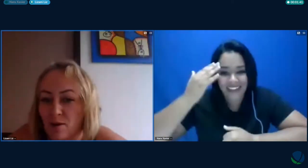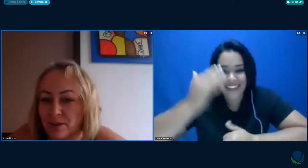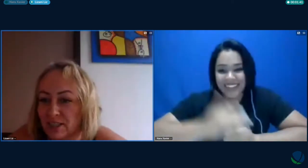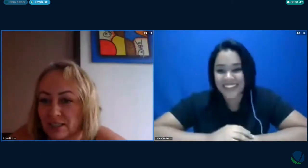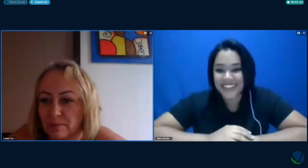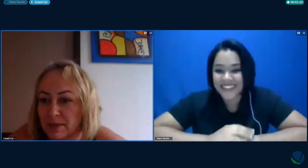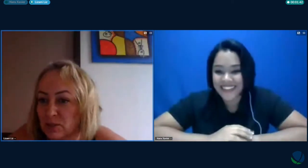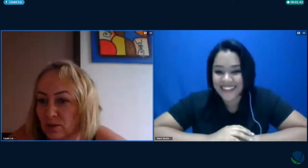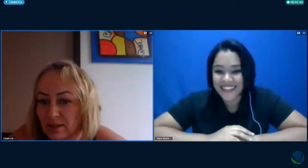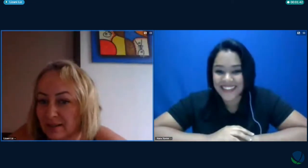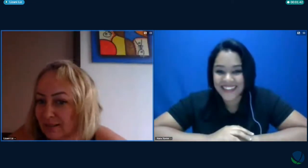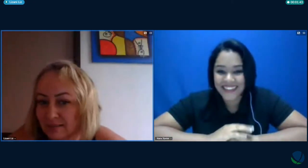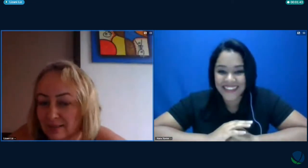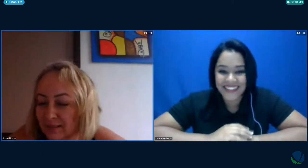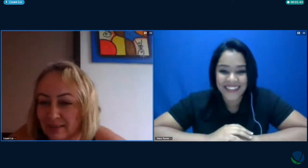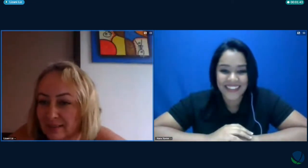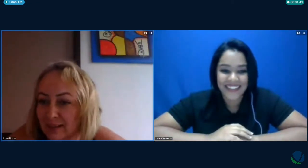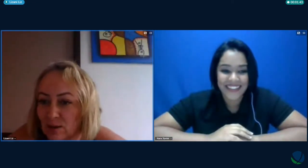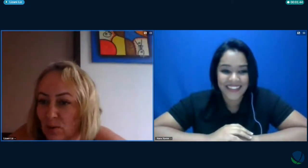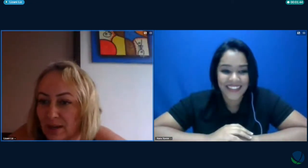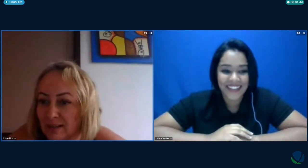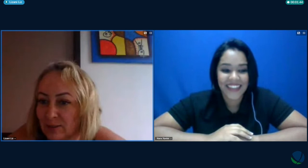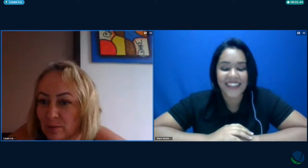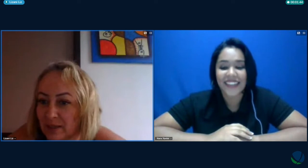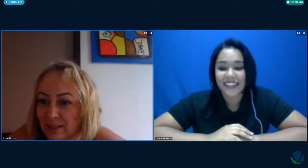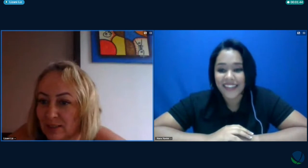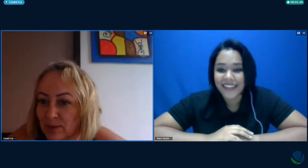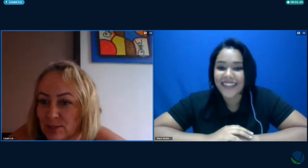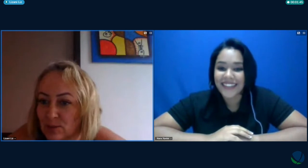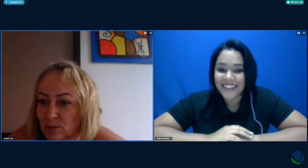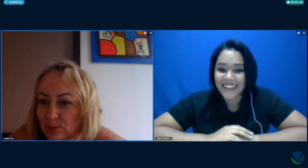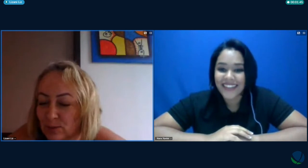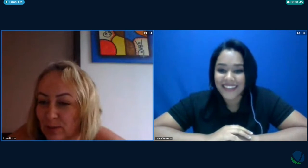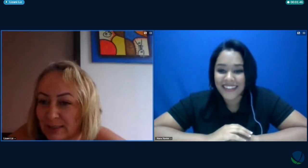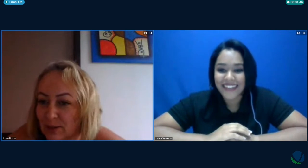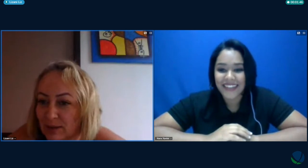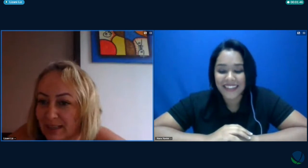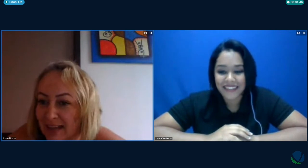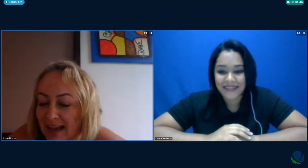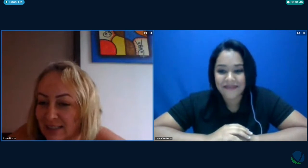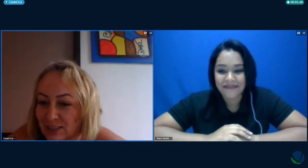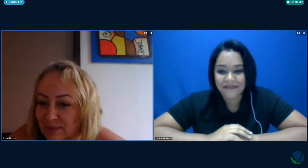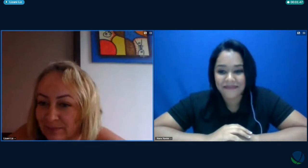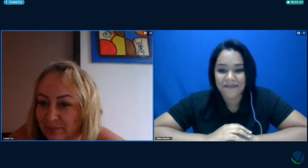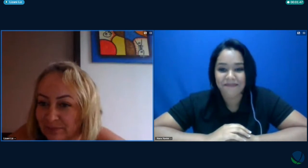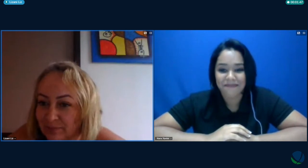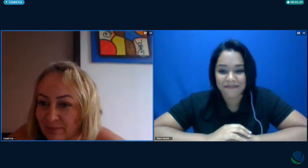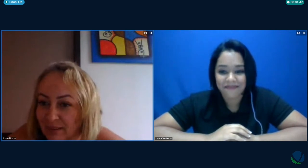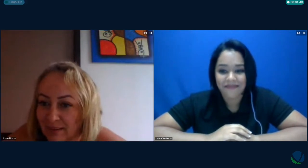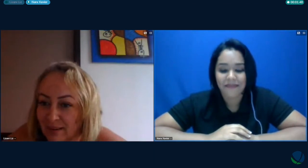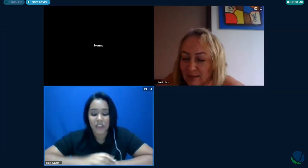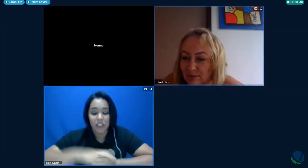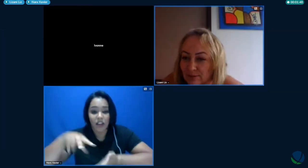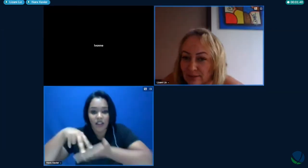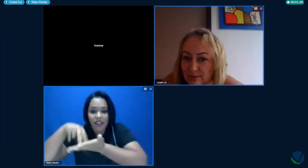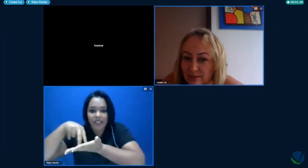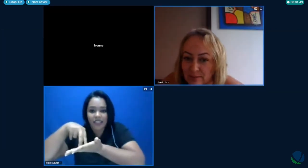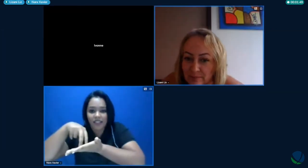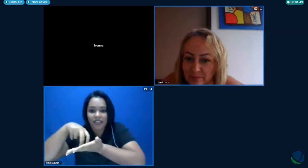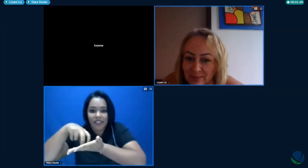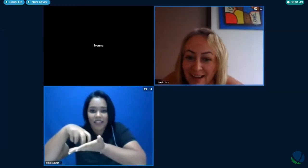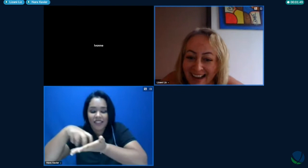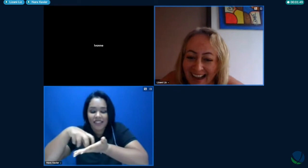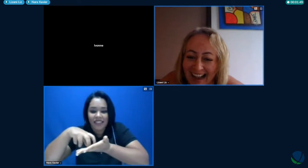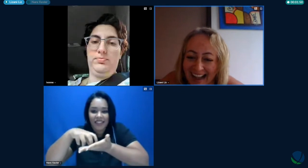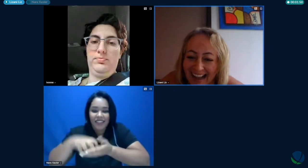Muito calma, gente. A pessoa tranquila, dominando o assunto, numa tranquilidade. É assim,